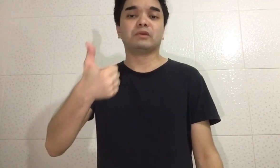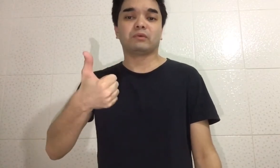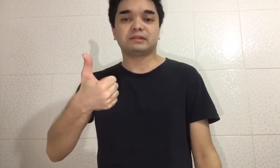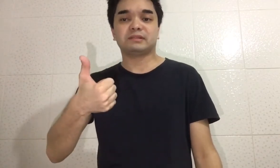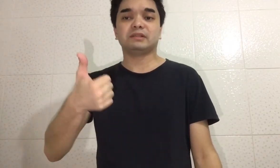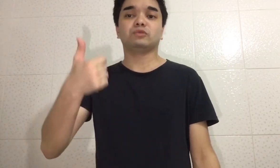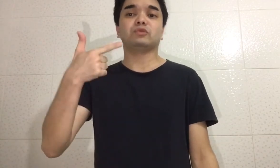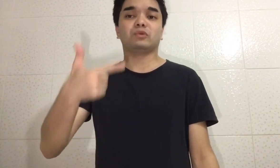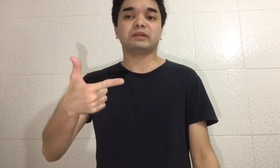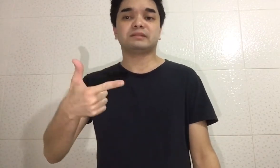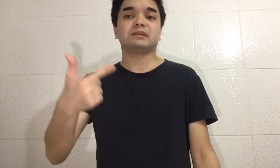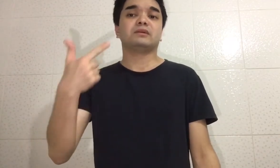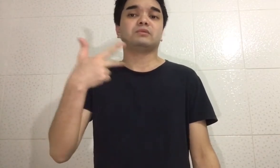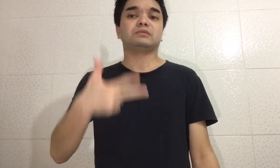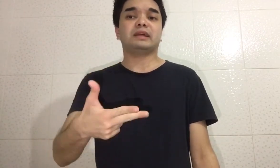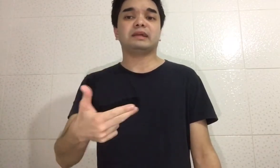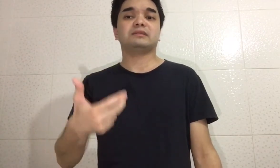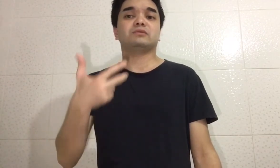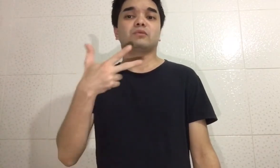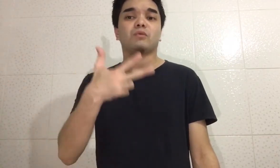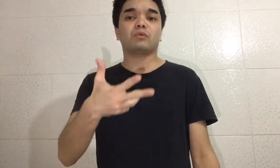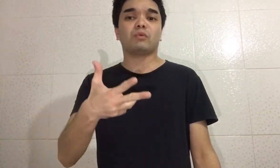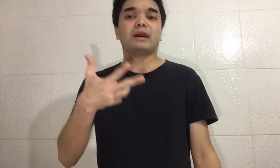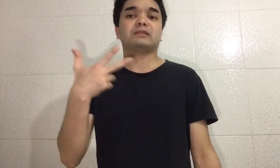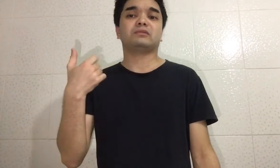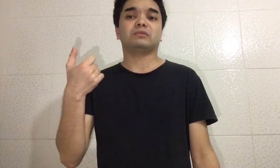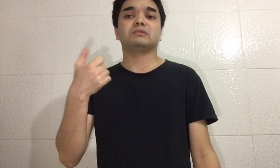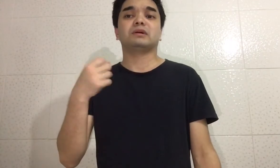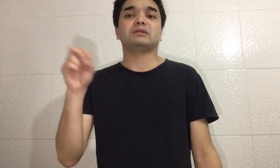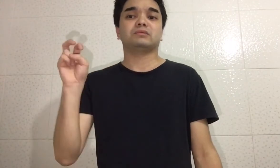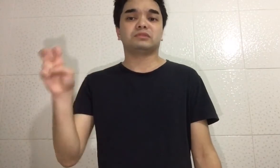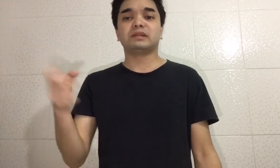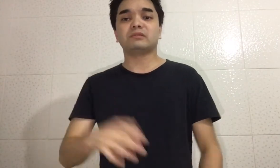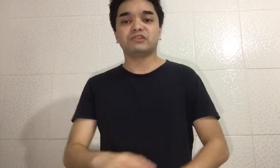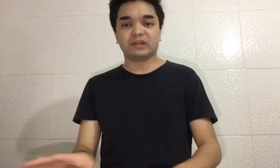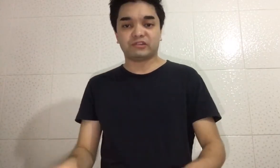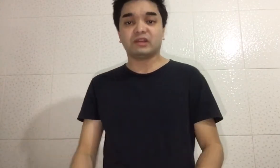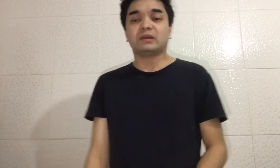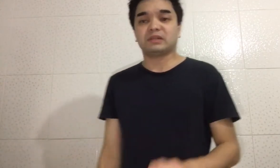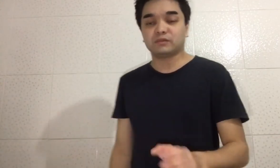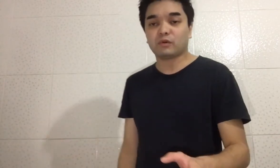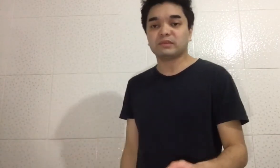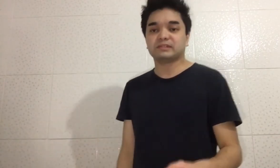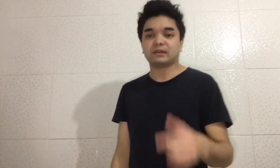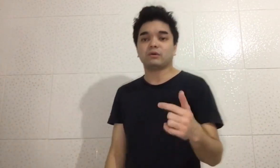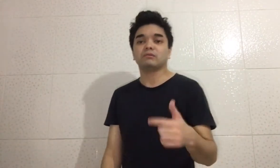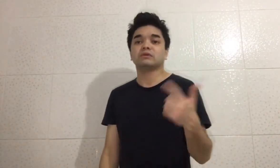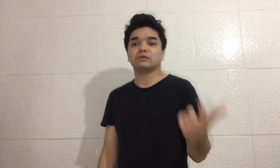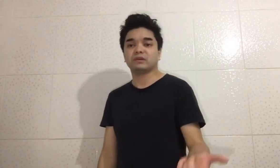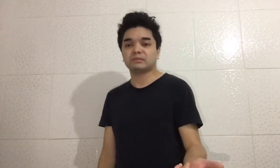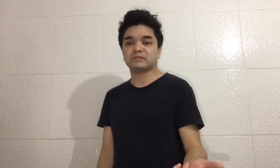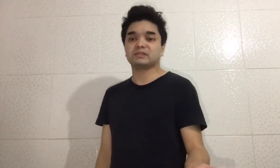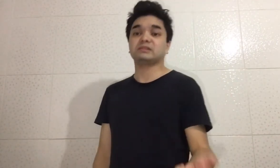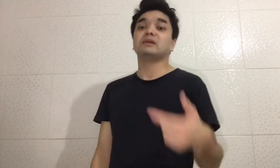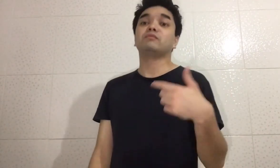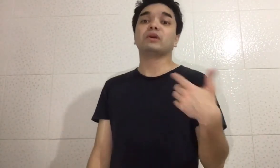1 assim, o 2, o 3, o 4, o 5 em diante. Mas eu vou começar igual eu falei para vocês. Vou